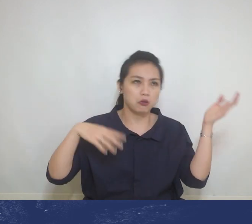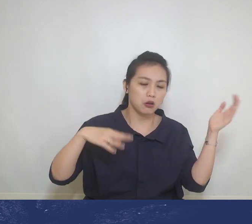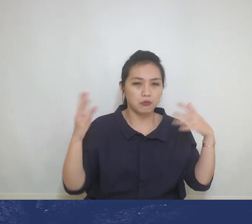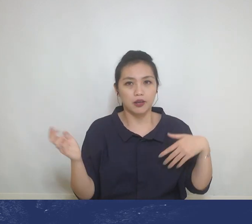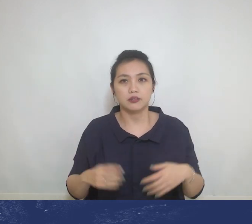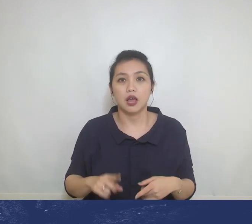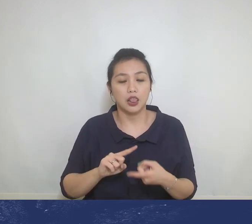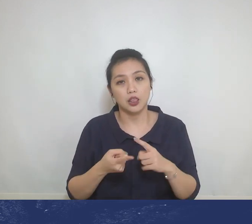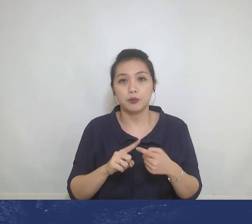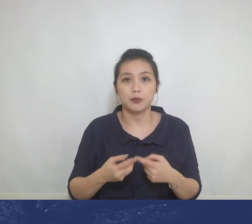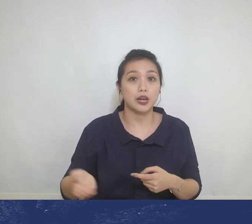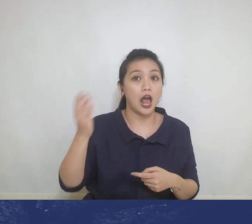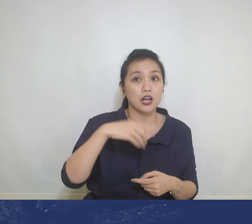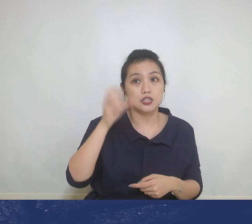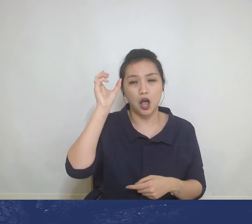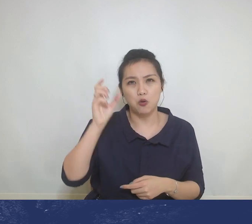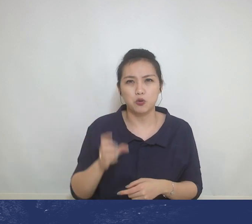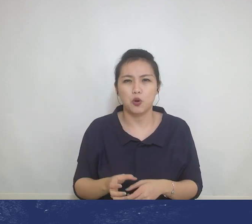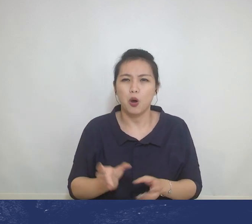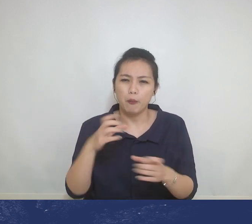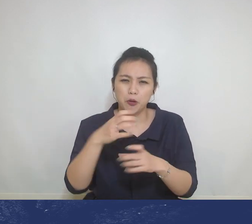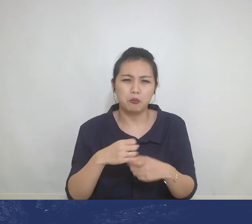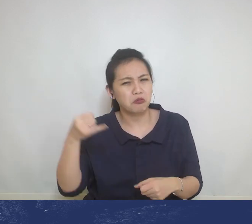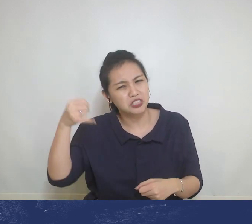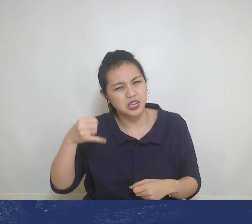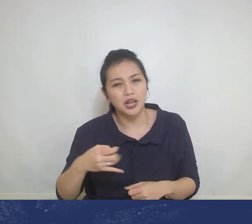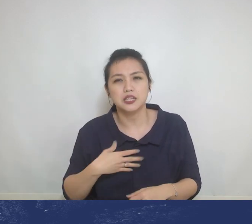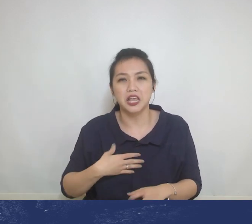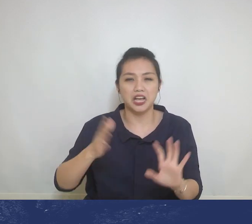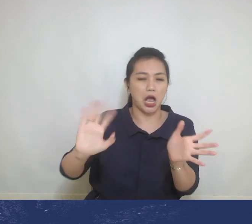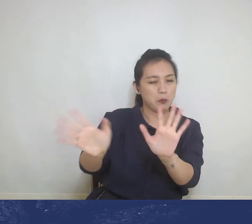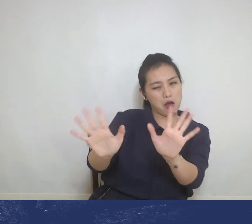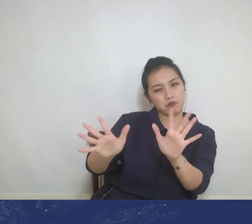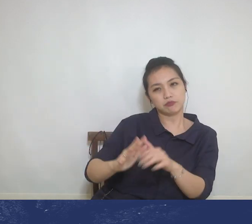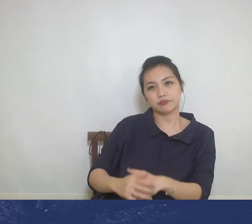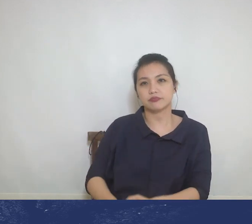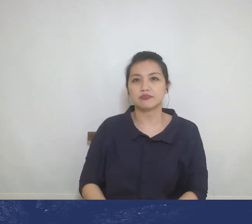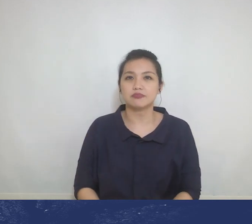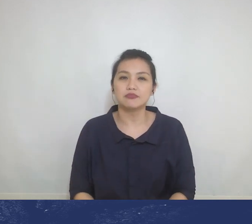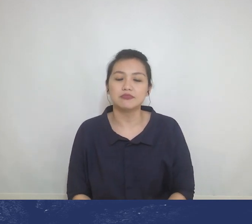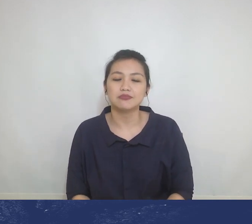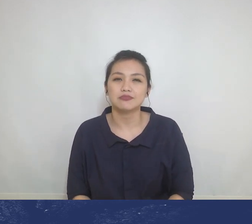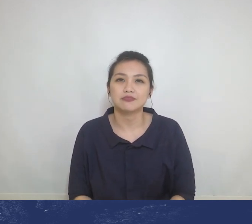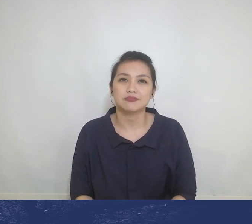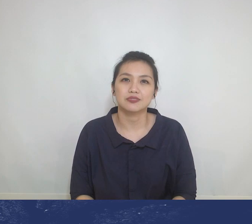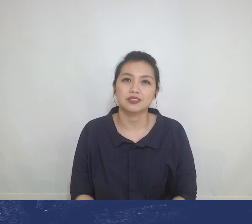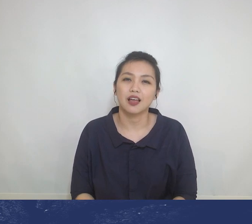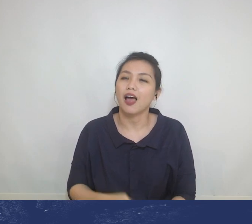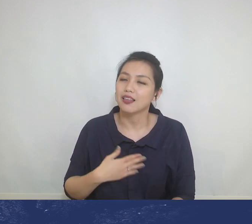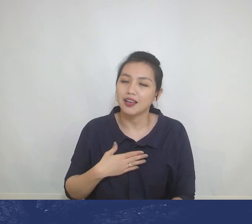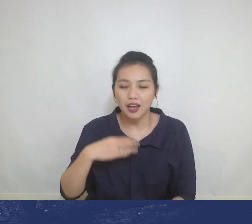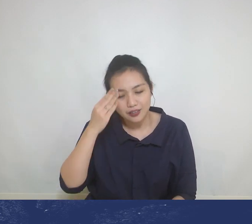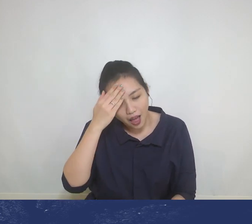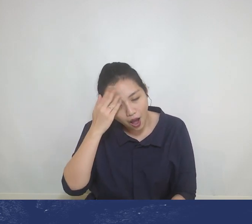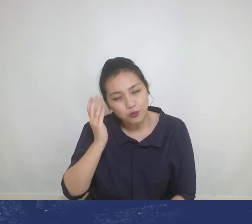selalu tolak. Yang jelek-jelek saya selalu tolak. Tapi ujungnya kayak, Tuhan kok enggak berkati aku. Saya sampai di satu titik